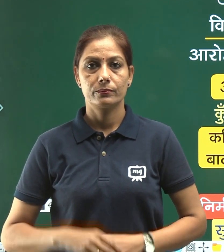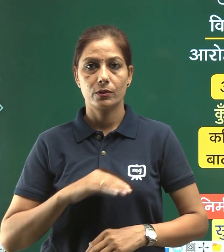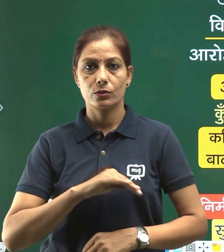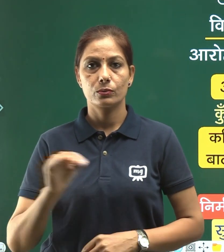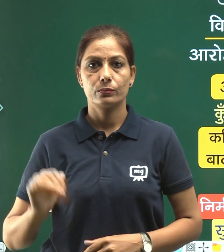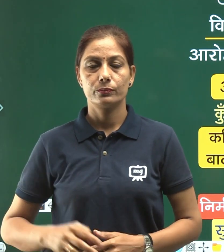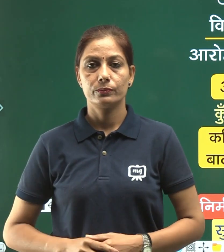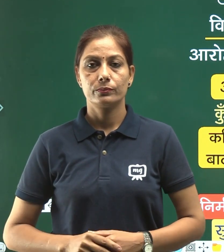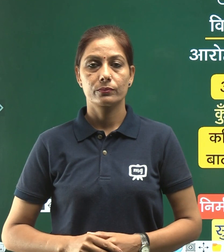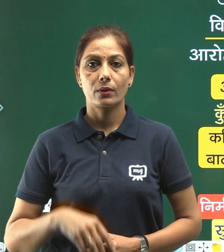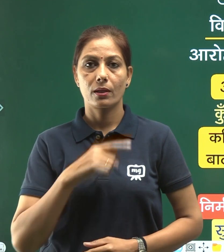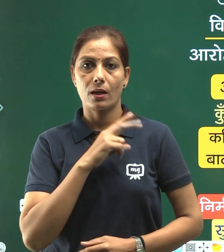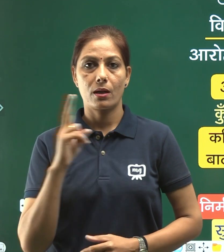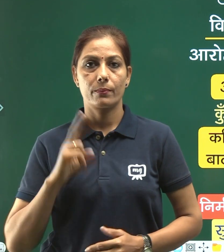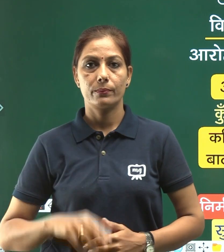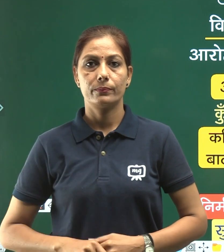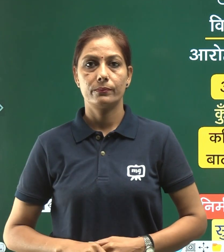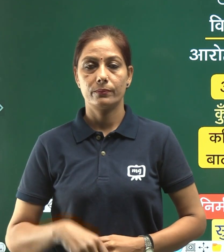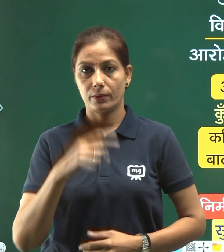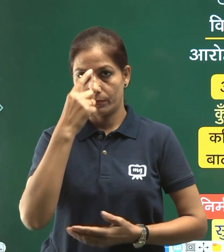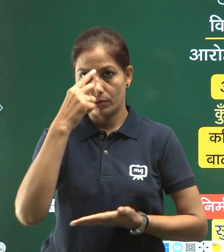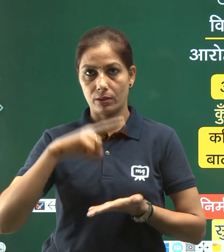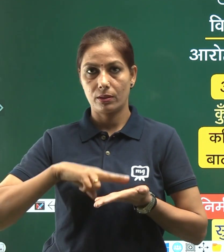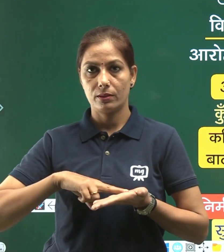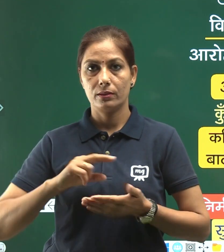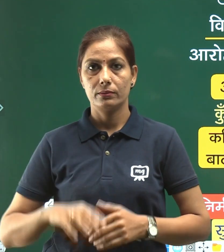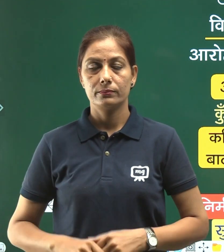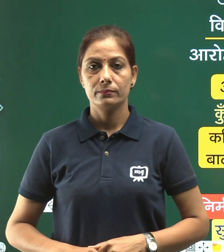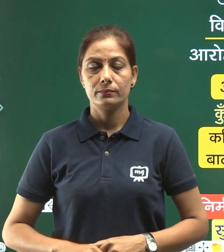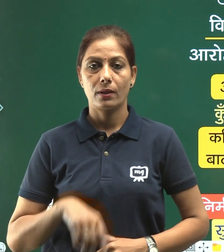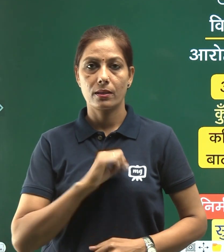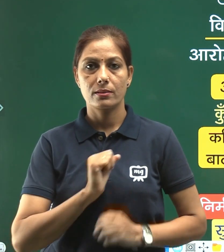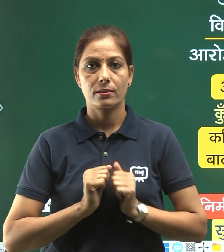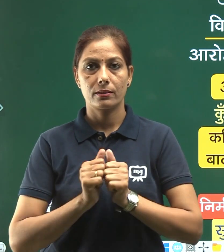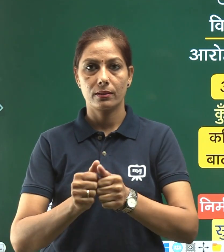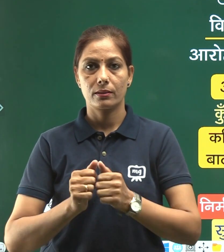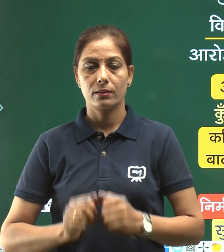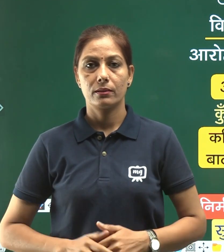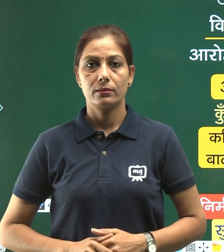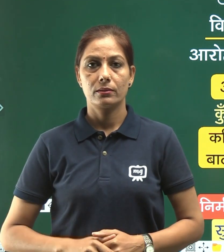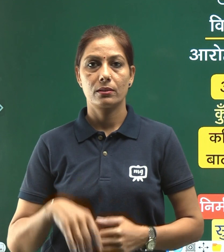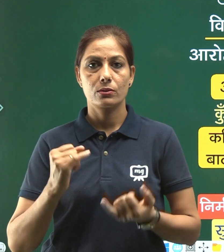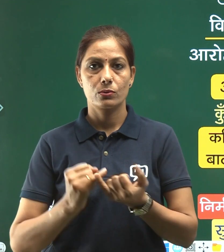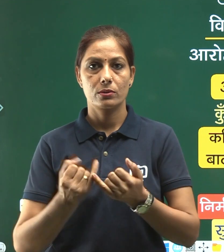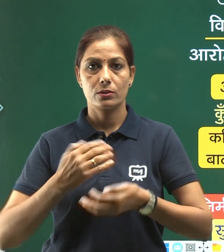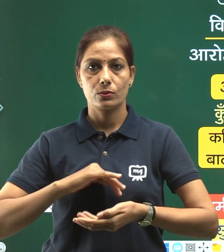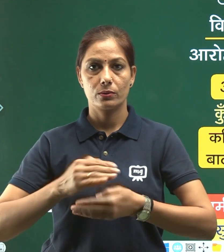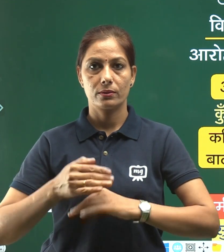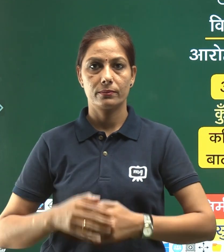बच्चों, मेरा नाम निर्मल कुमार गुप्ता, मेरे साथ हैं सुशीला